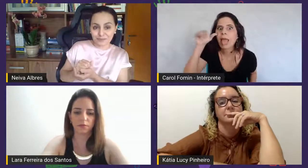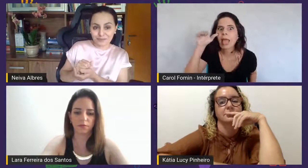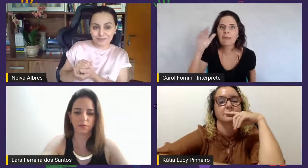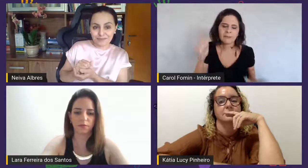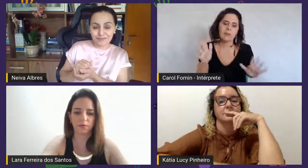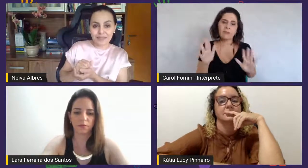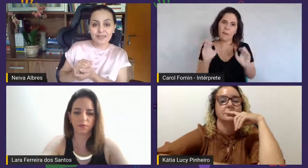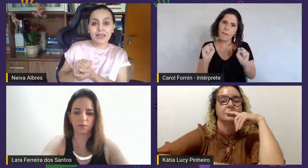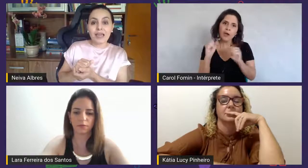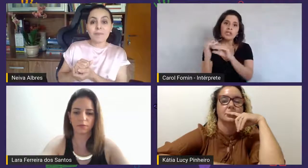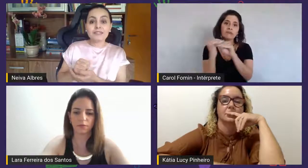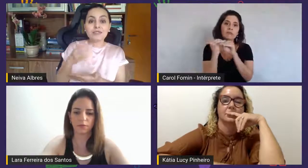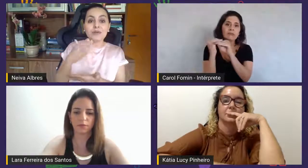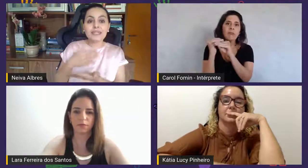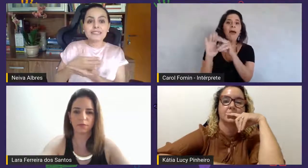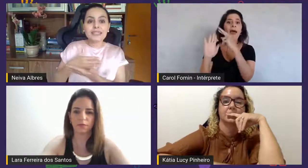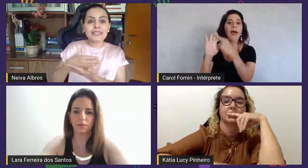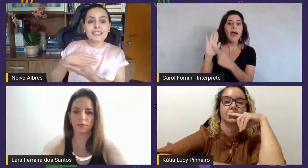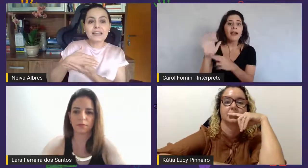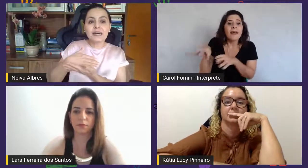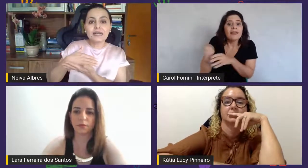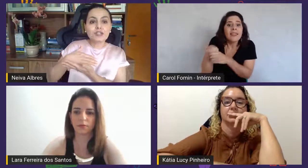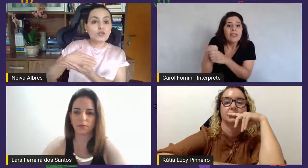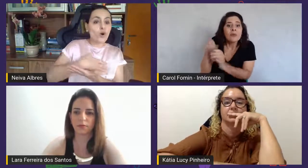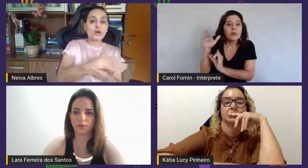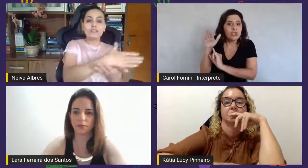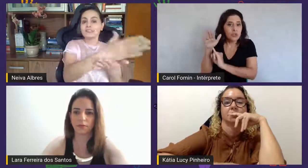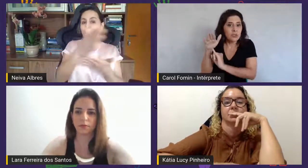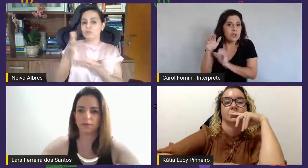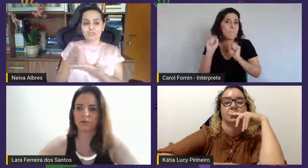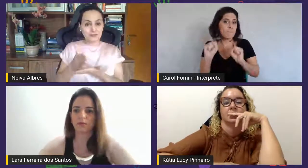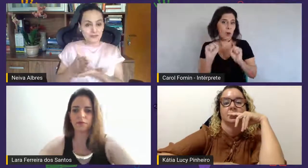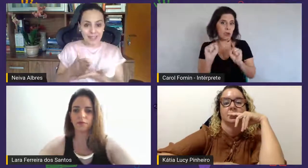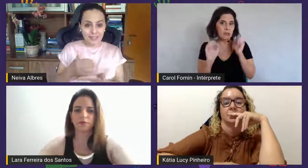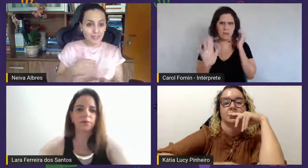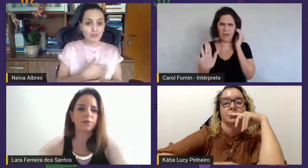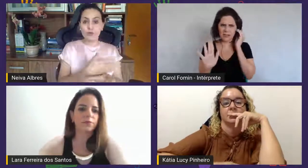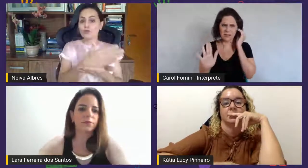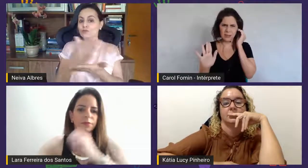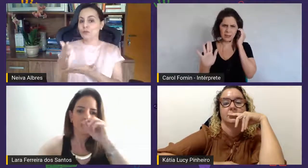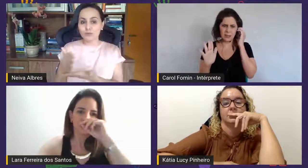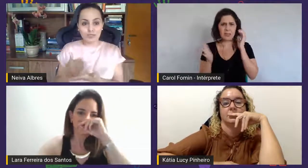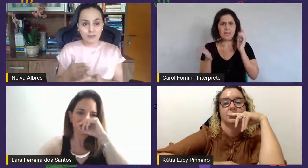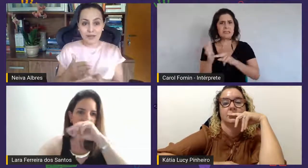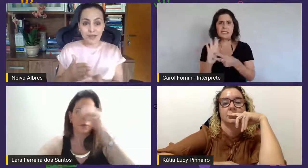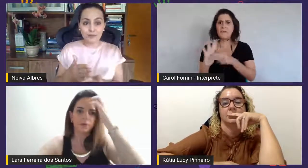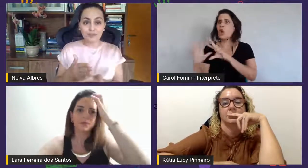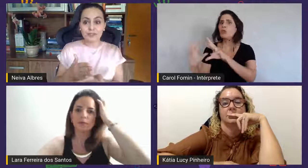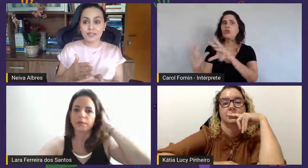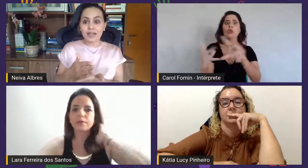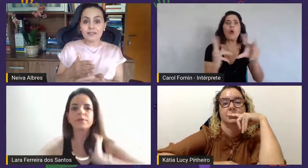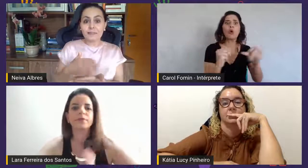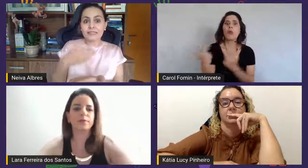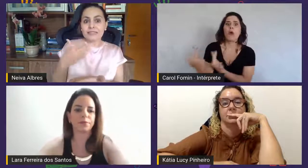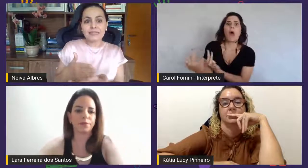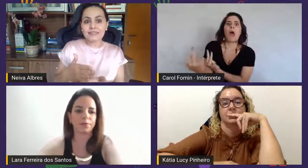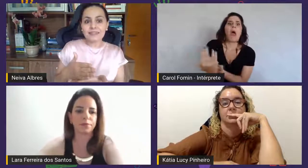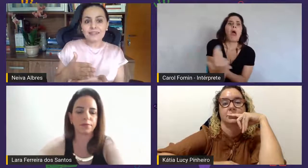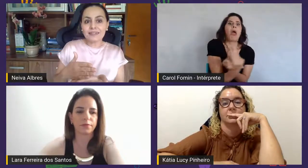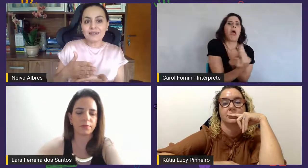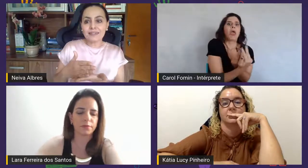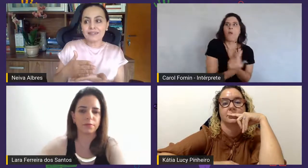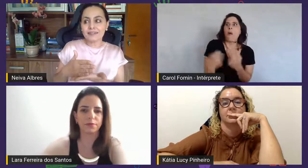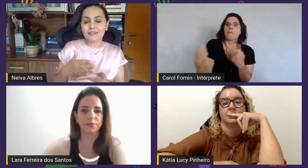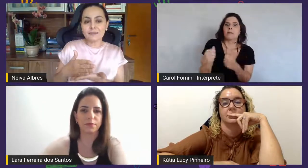instituição. Mas isso não quer dizer que em todas as outras esferas, em todos os outros espaços,